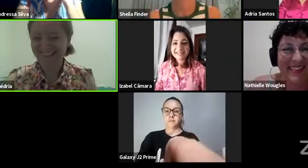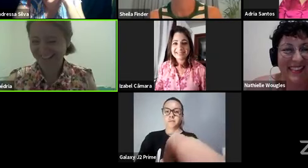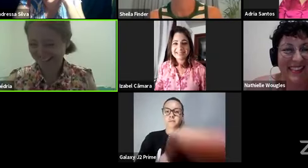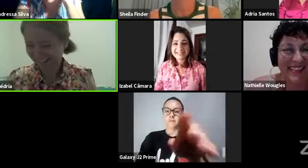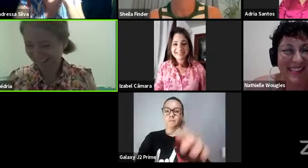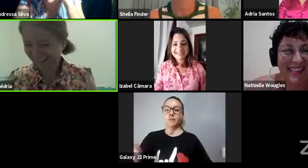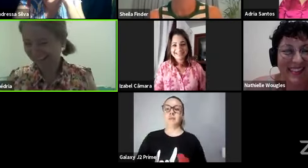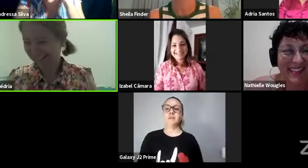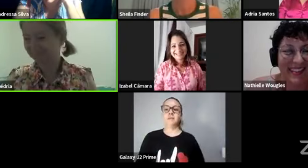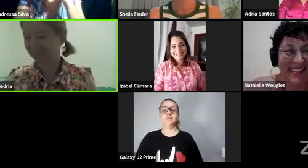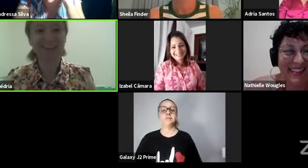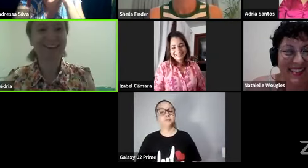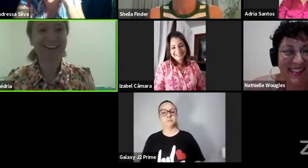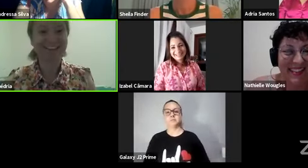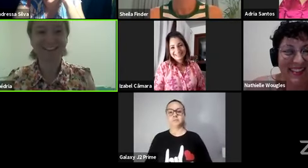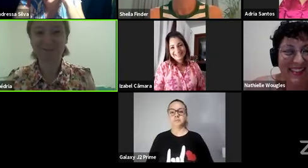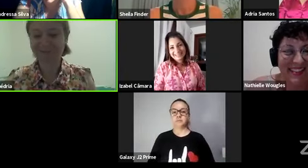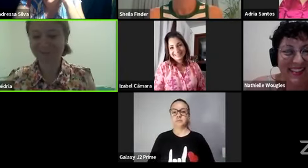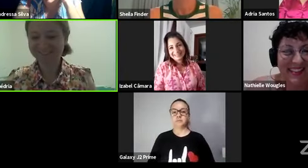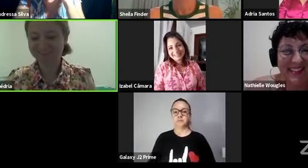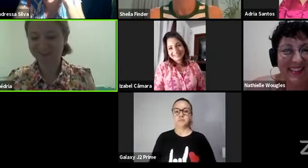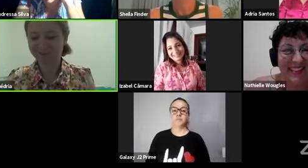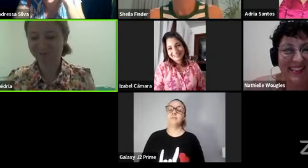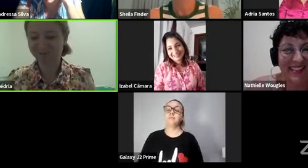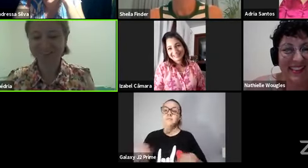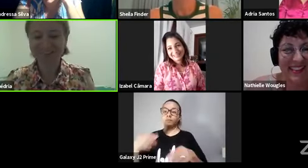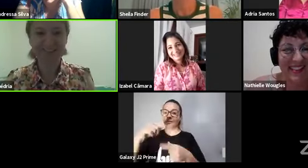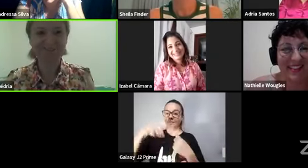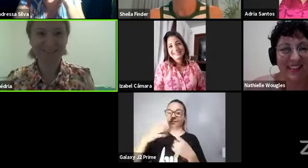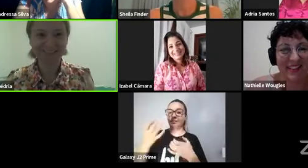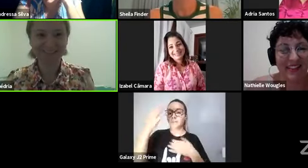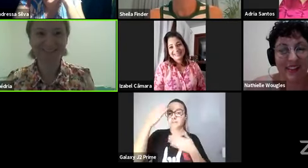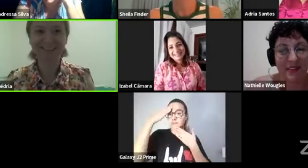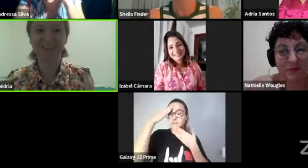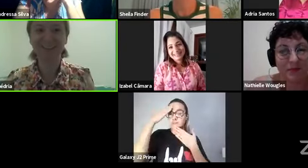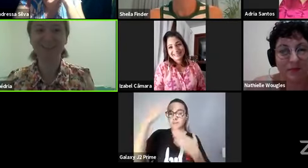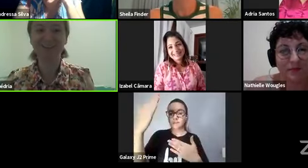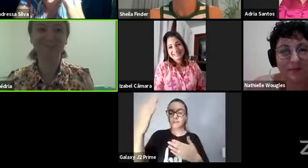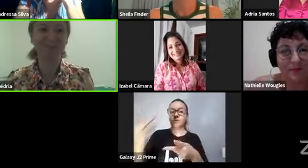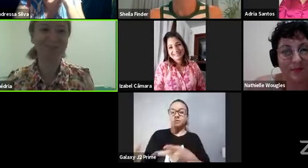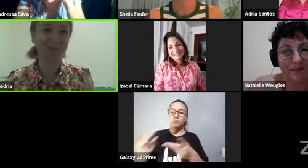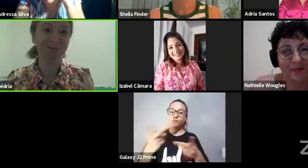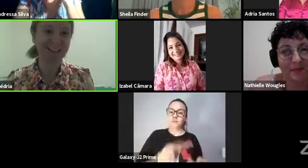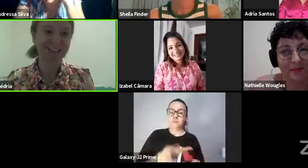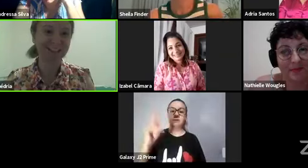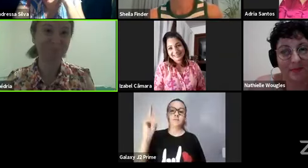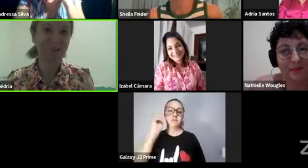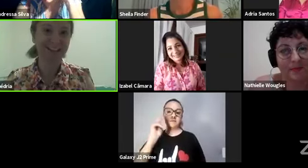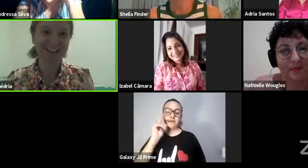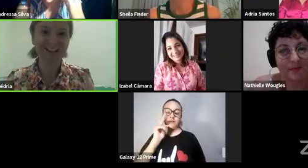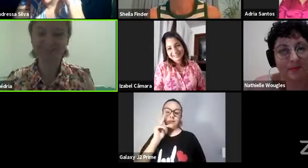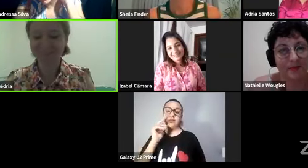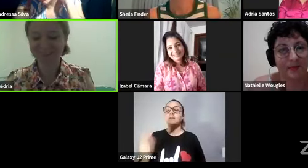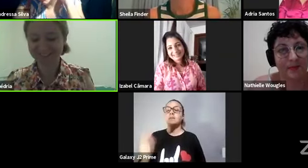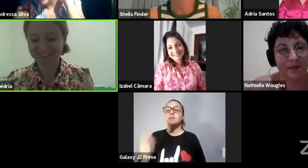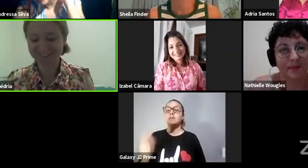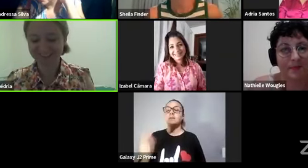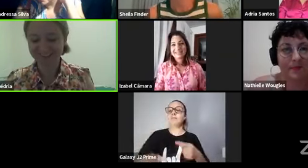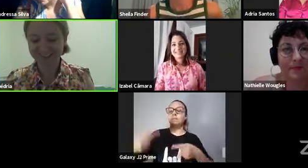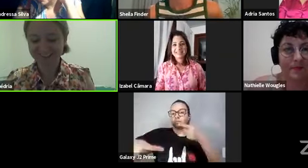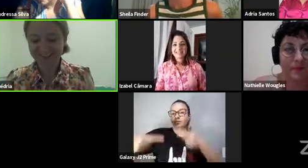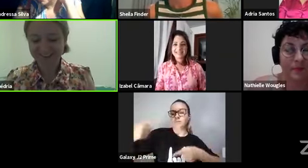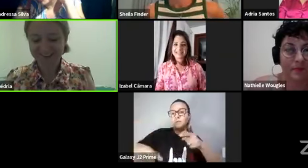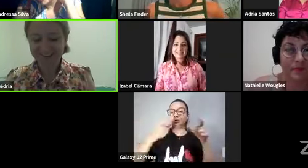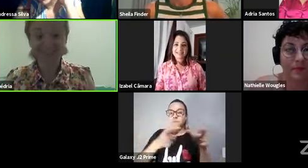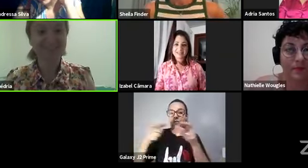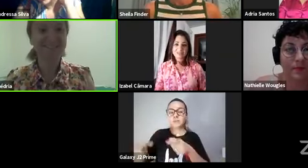prazer. Primeiro, agradecer novamente, né, o convite, a lembrança, para discutir o lugar da mulher com